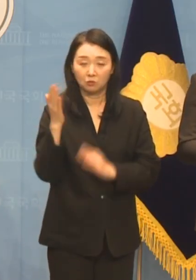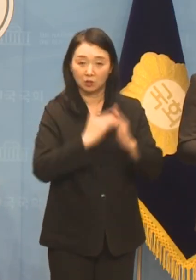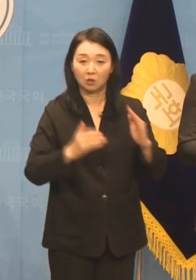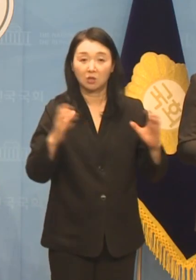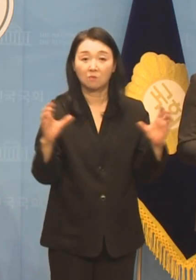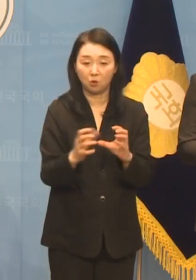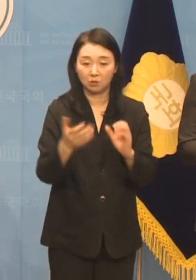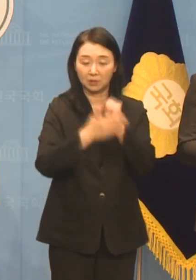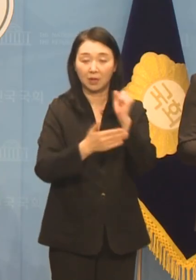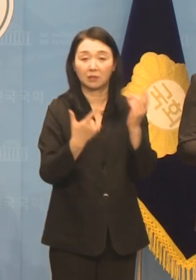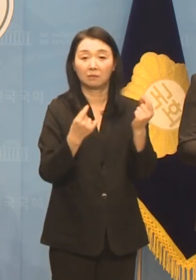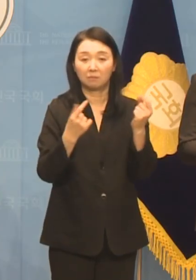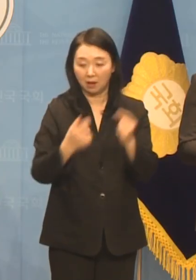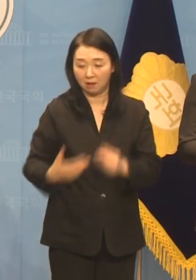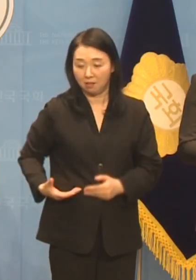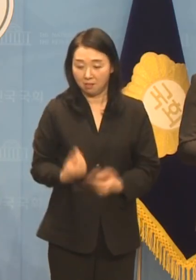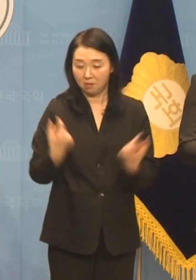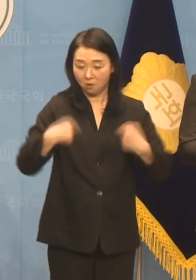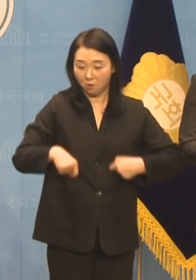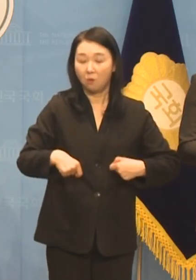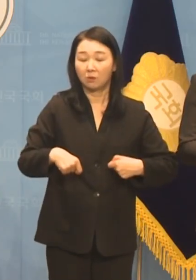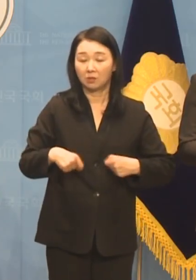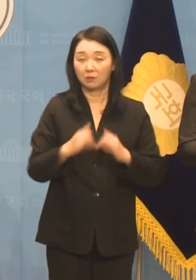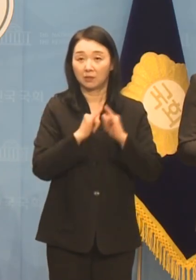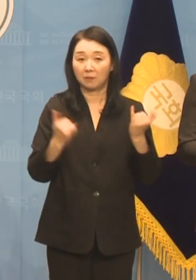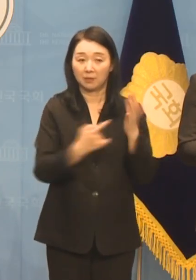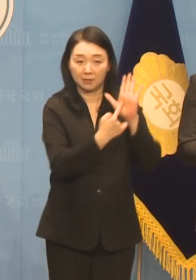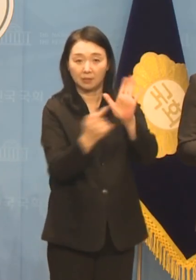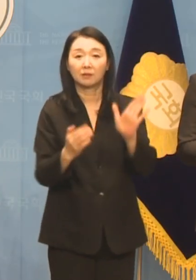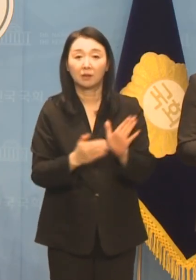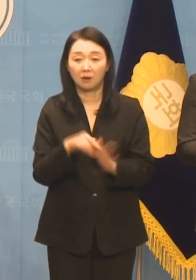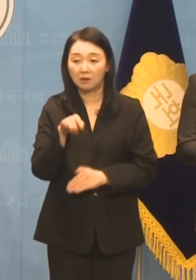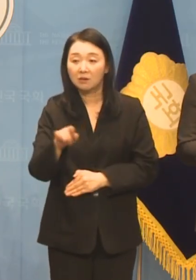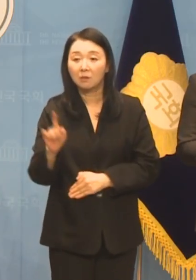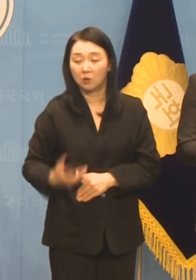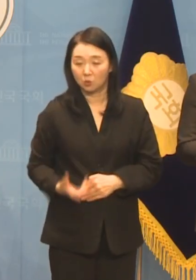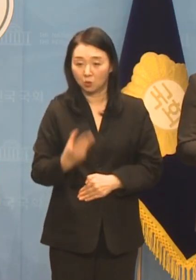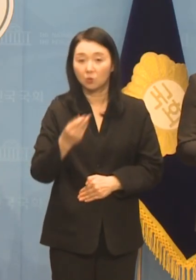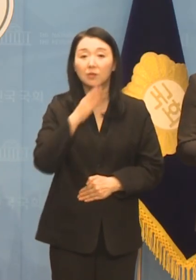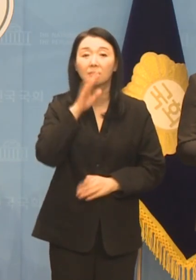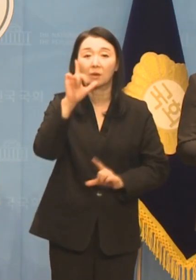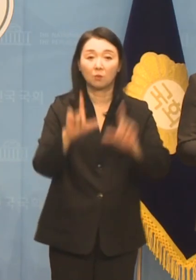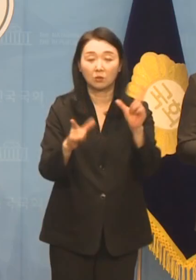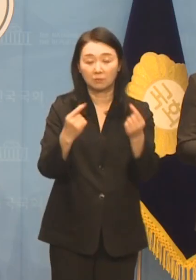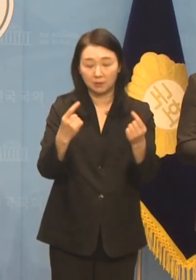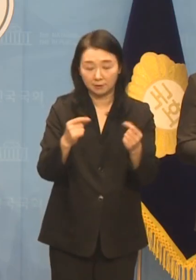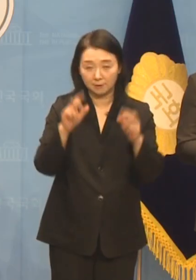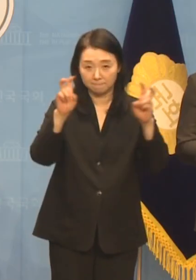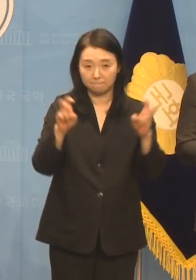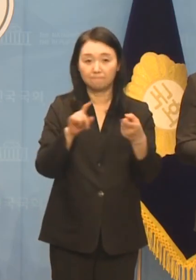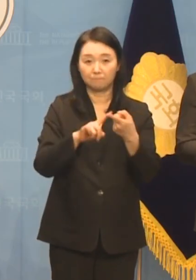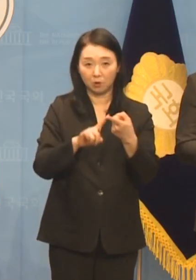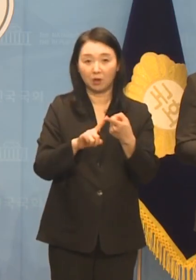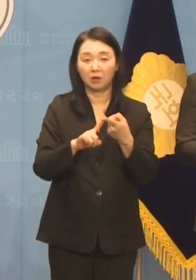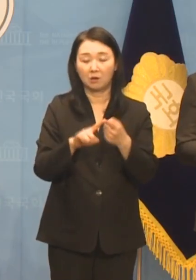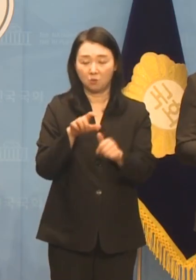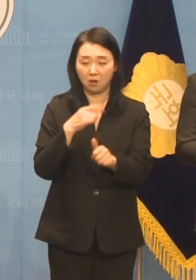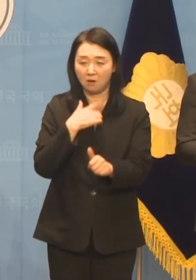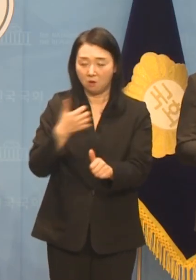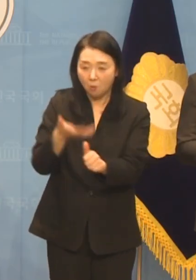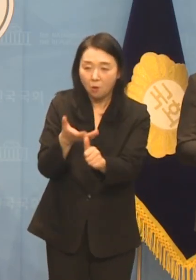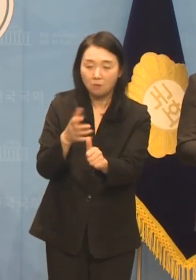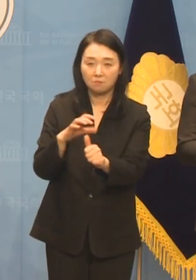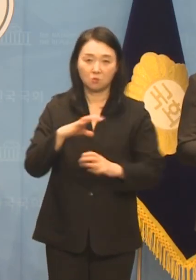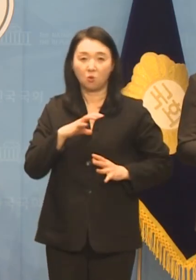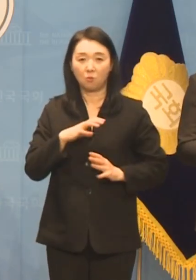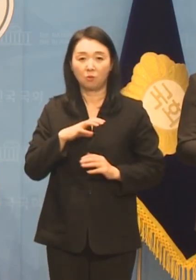사진이라며 이민복을 입은 인물들의 사진을 게시하고 이것이 조선족의 실체다 등의 문구를 통해 혐오와 공포를